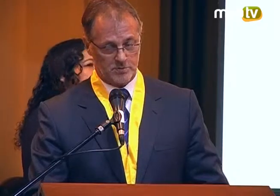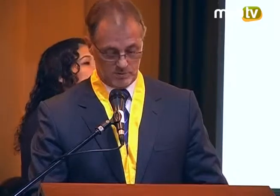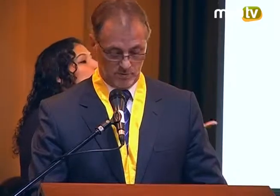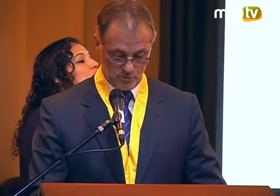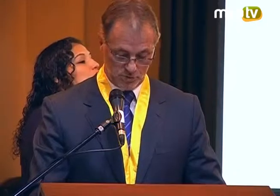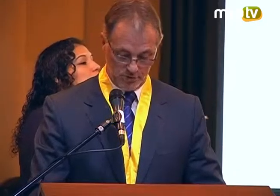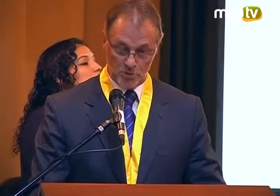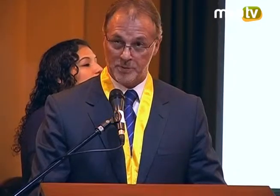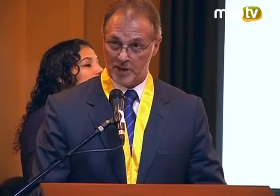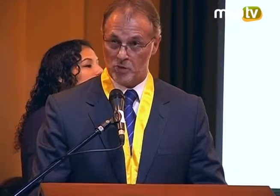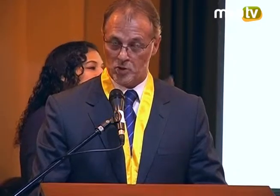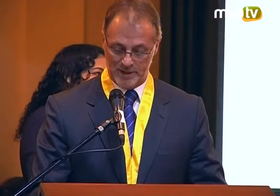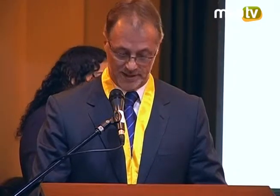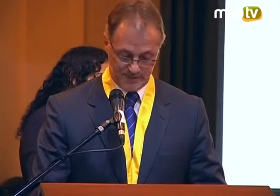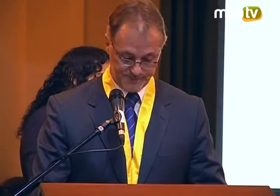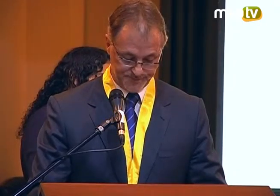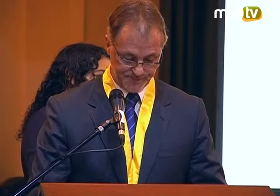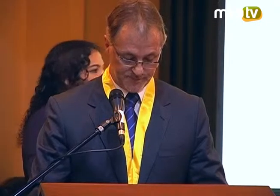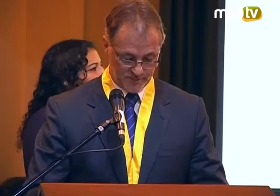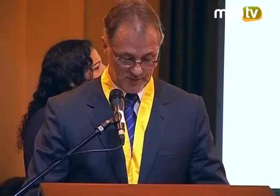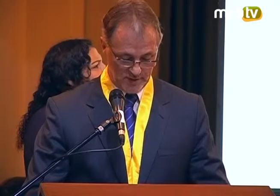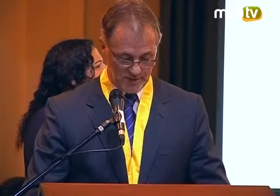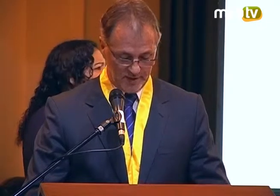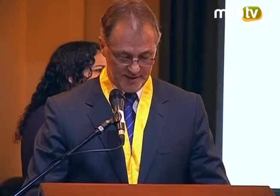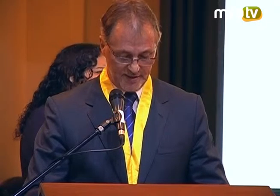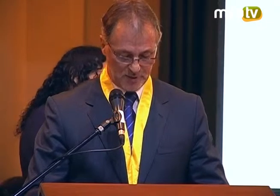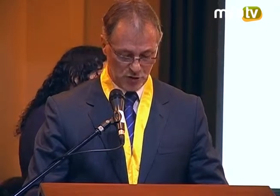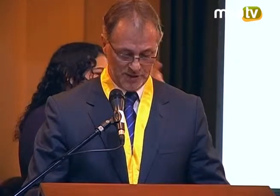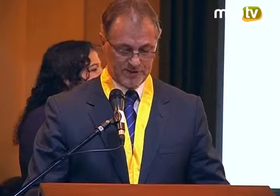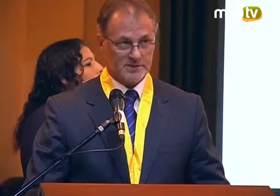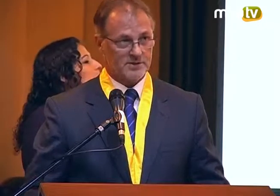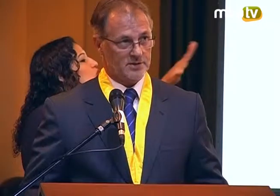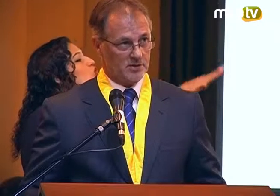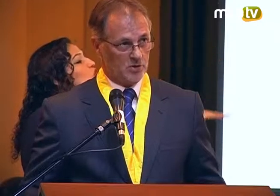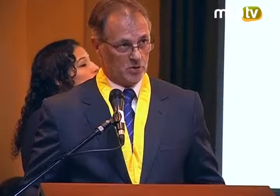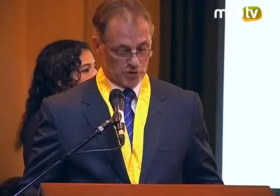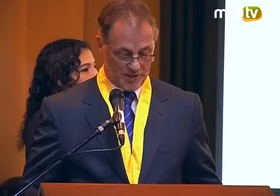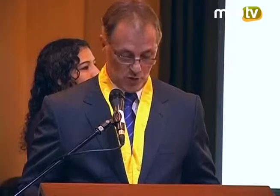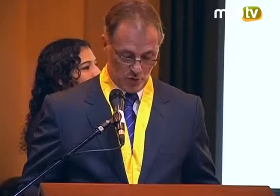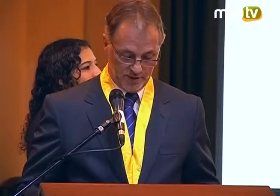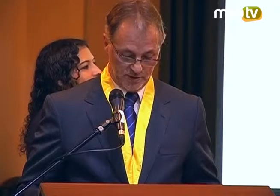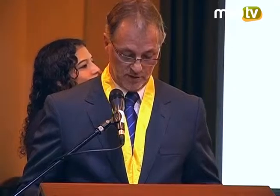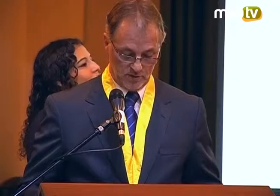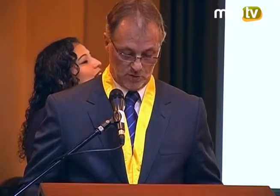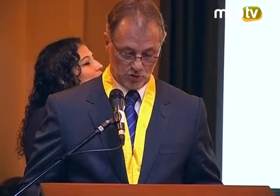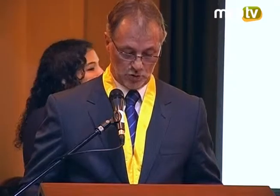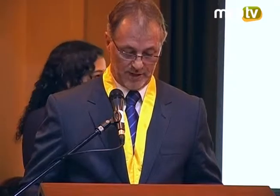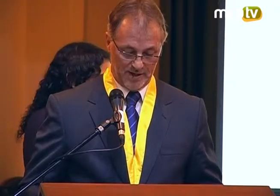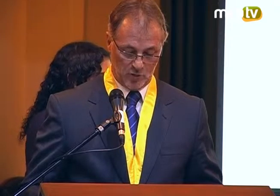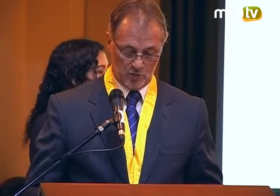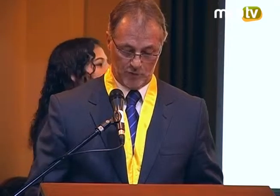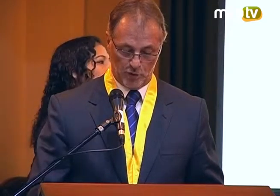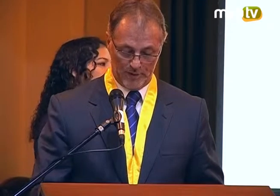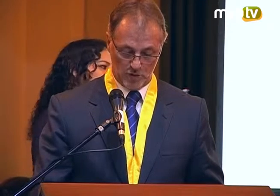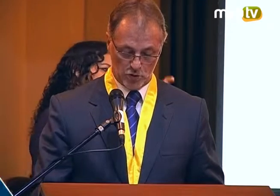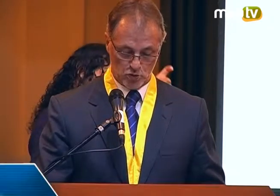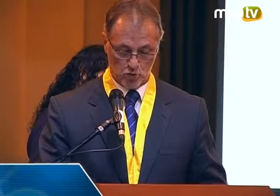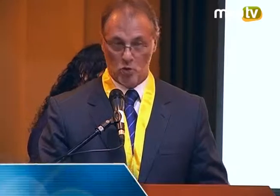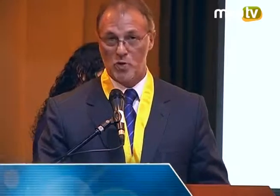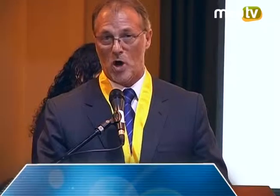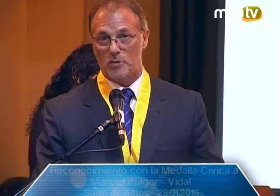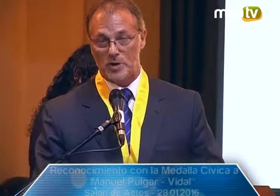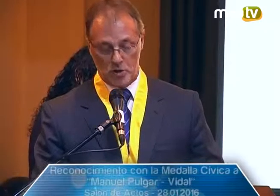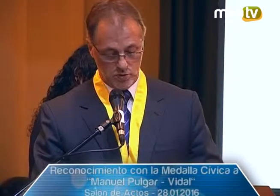decirlo, su servicio para con la humanidad. Estas personas nos ayudan con su trabajo a